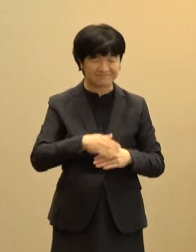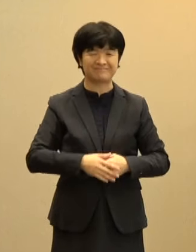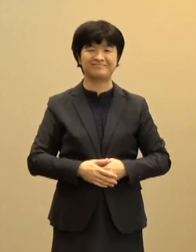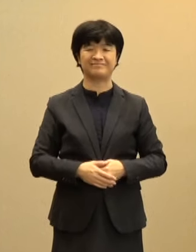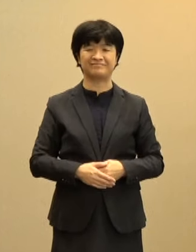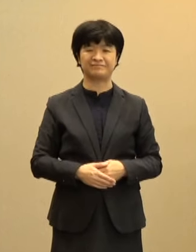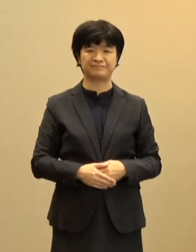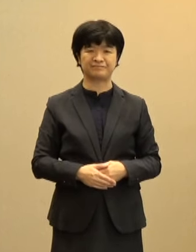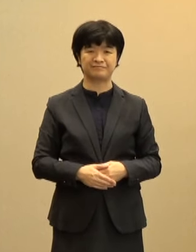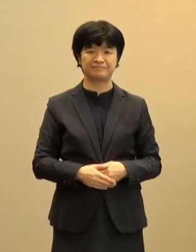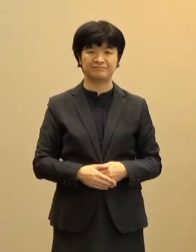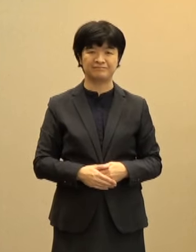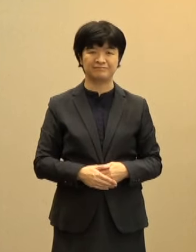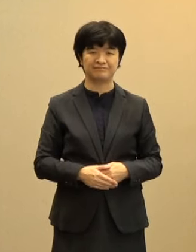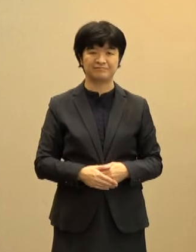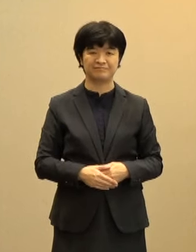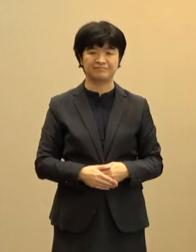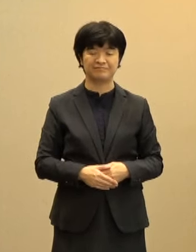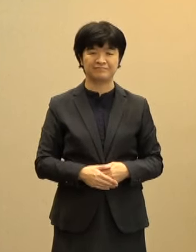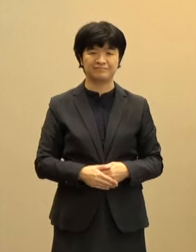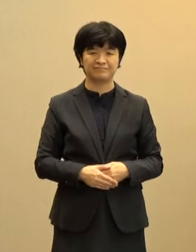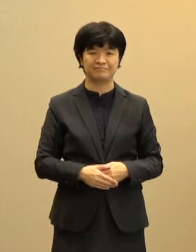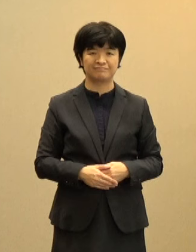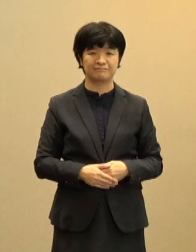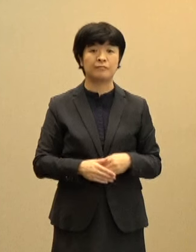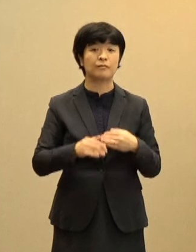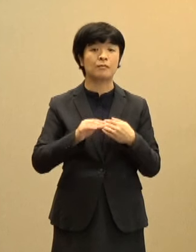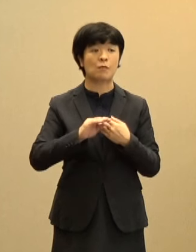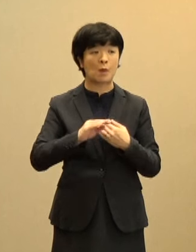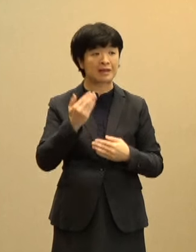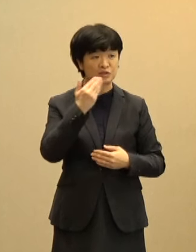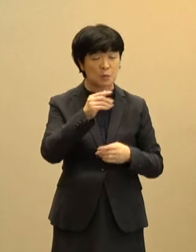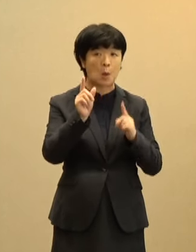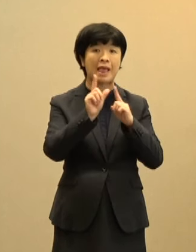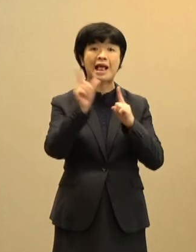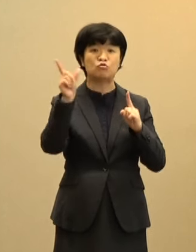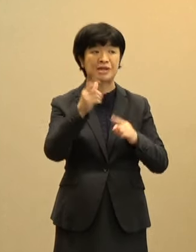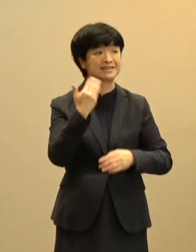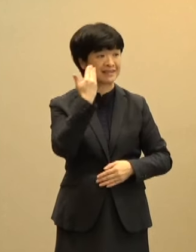です。 それでは同じく幹事社 NHK さんお願いします。